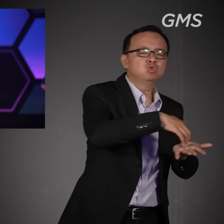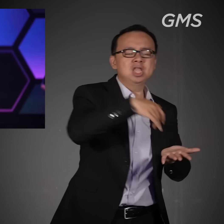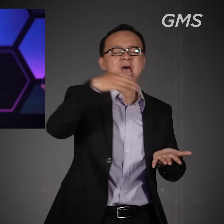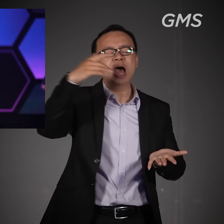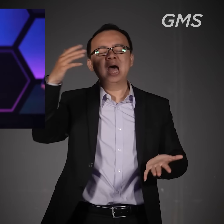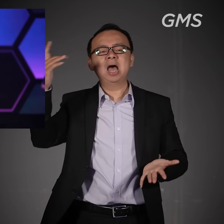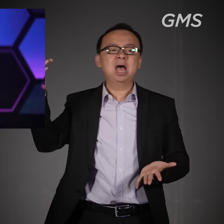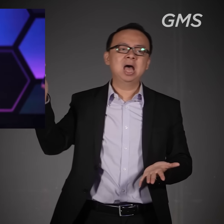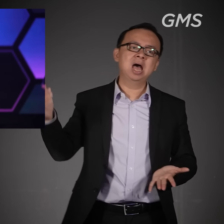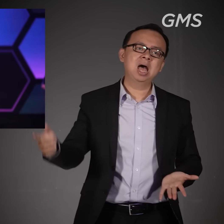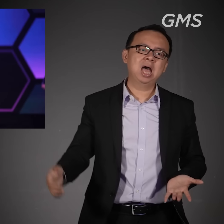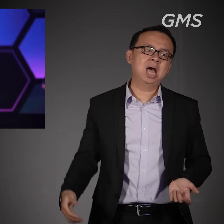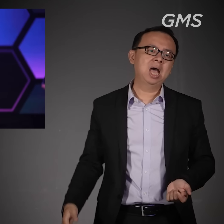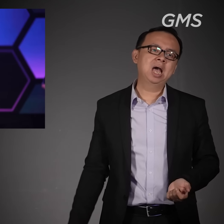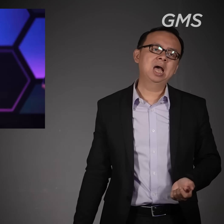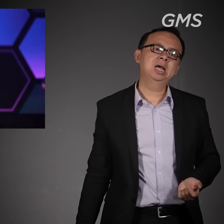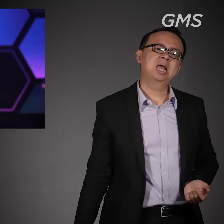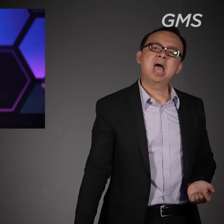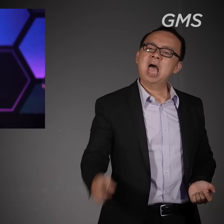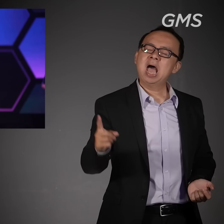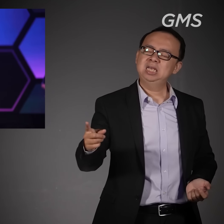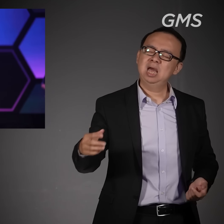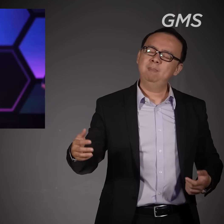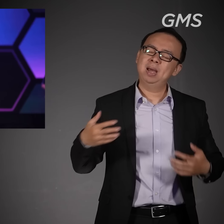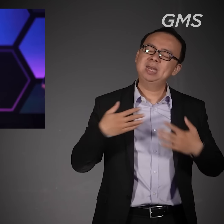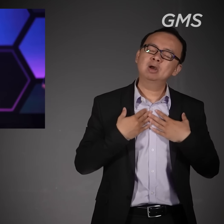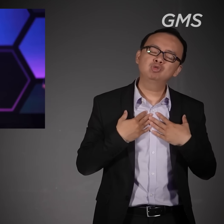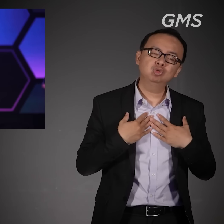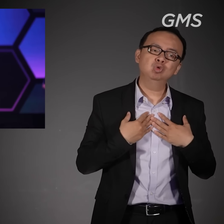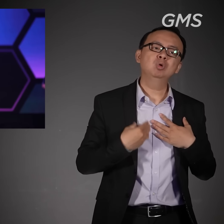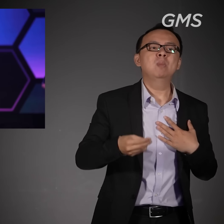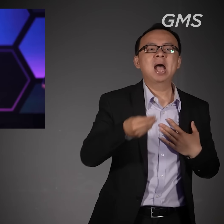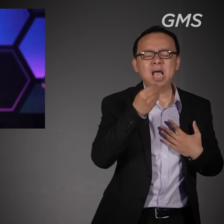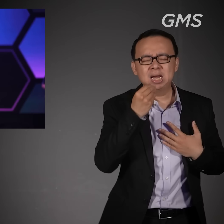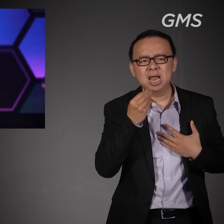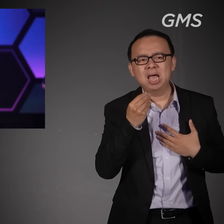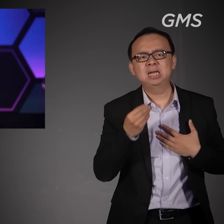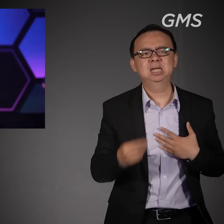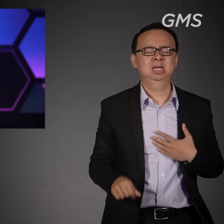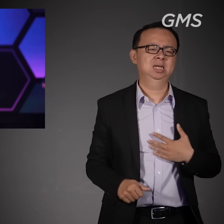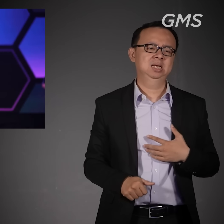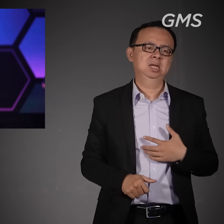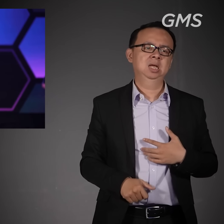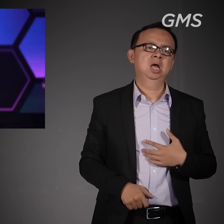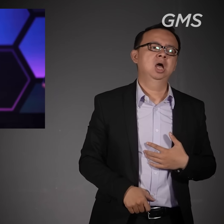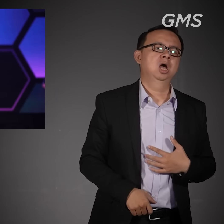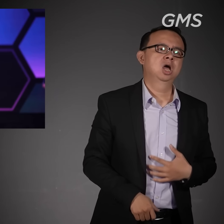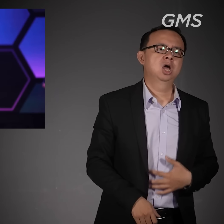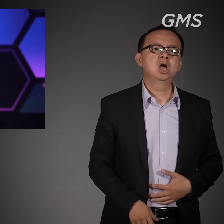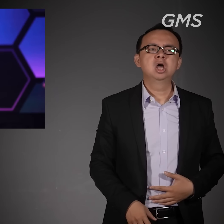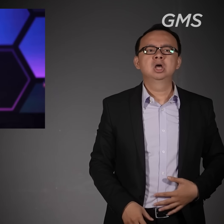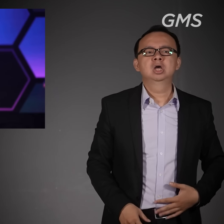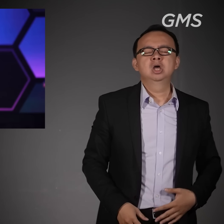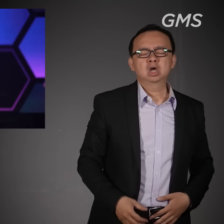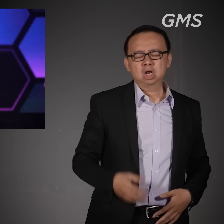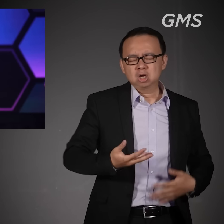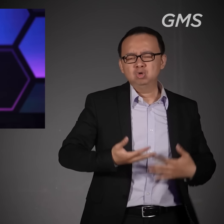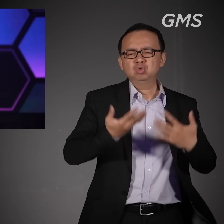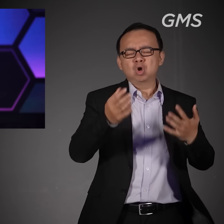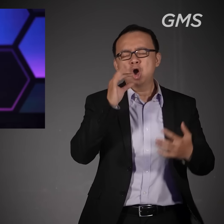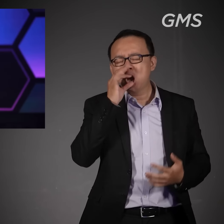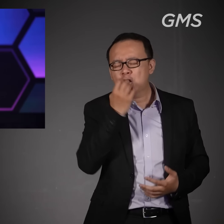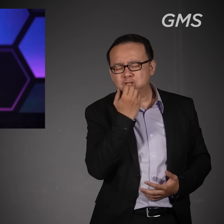kemuliaan. Ada padaku makanan yang tak kelihatan, the revealed bread. Oh Tuhan, roti yang Kau wahyukan pada jemaatku